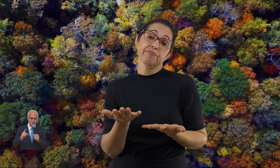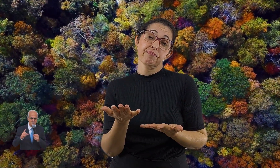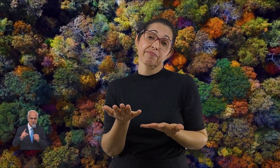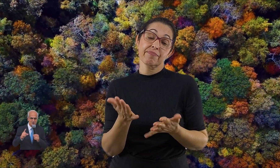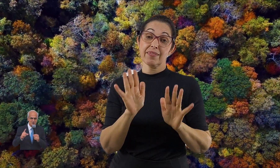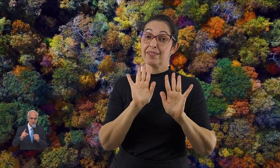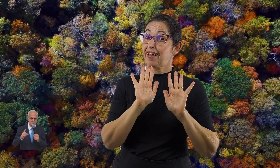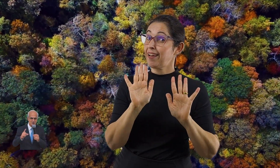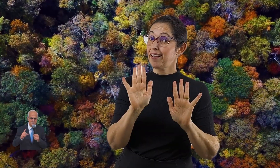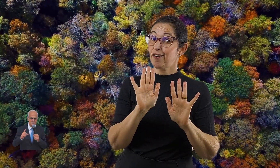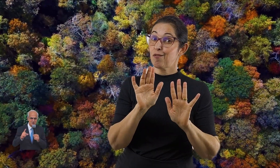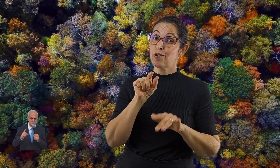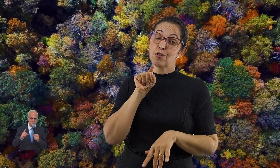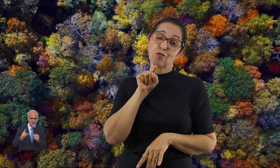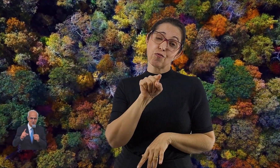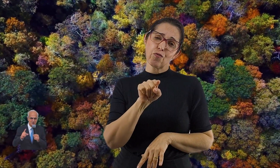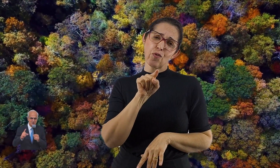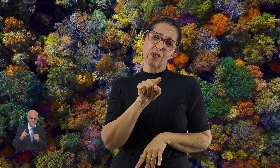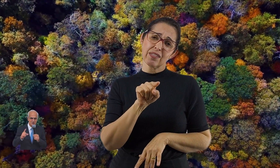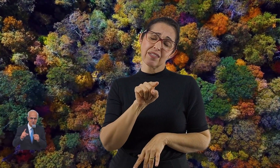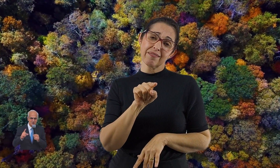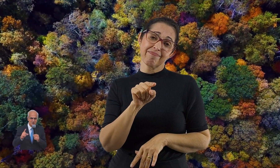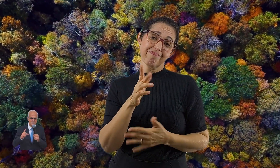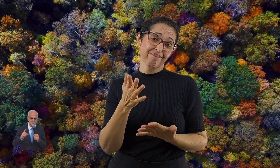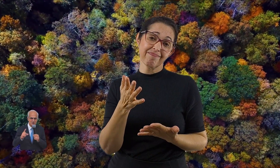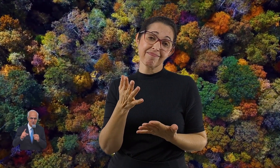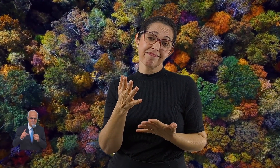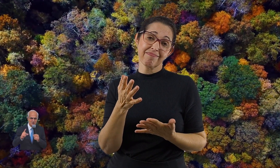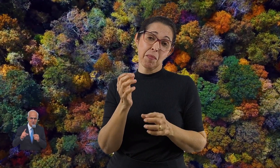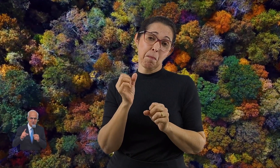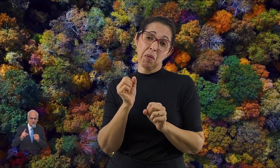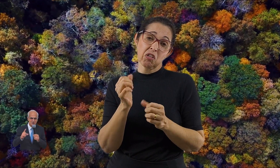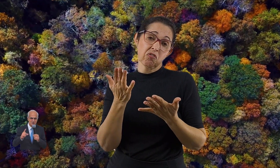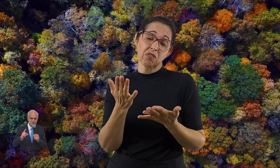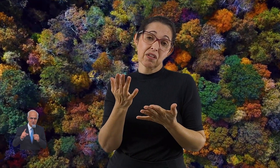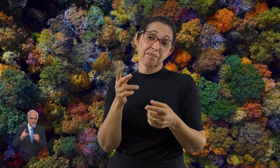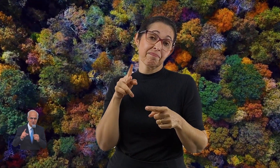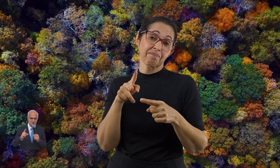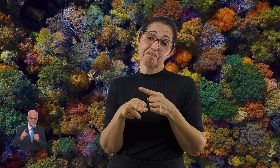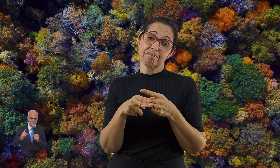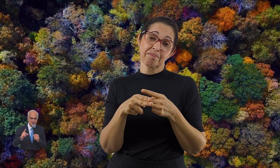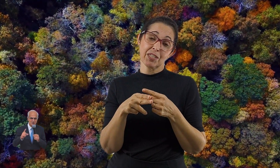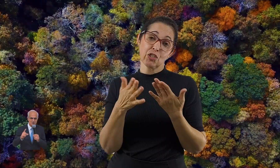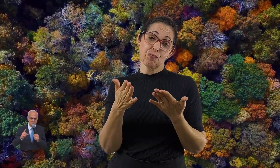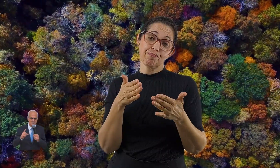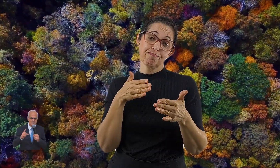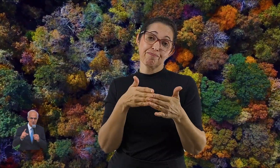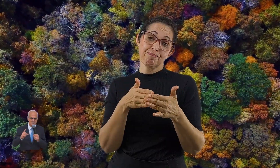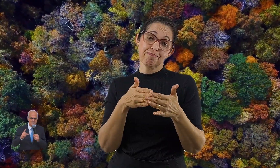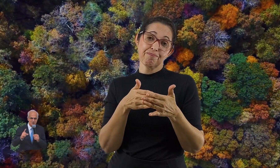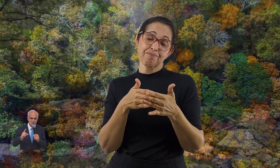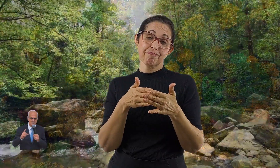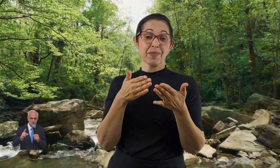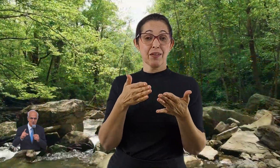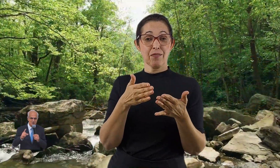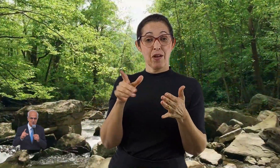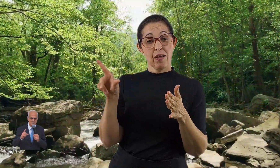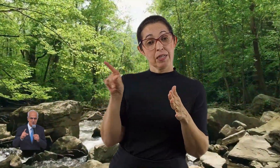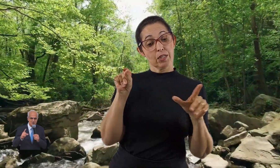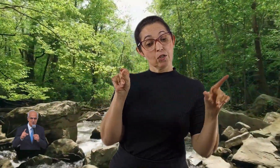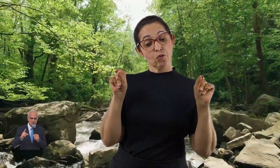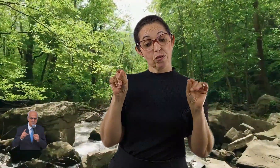Só você pode impedir aquilo que Deus quer fazer na sua vida, porque é o seu livre-arbítrio. Se você não